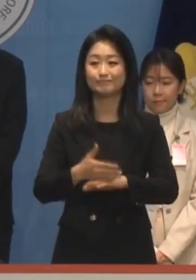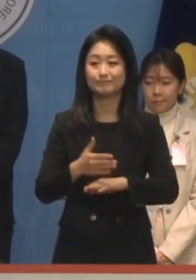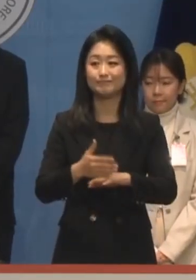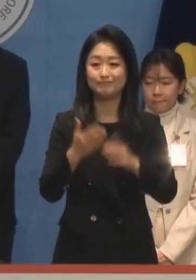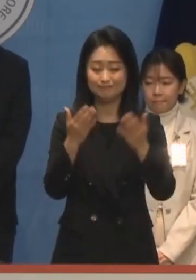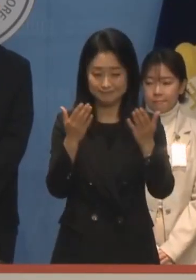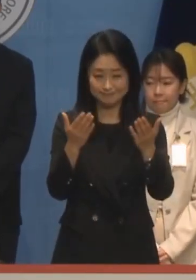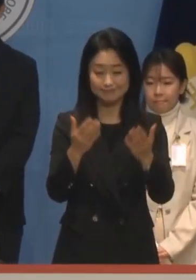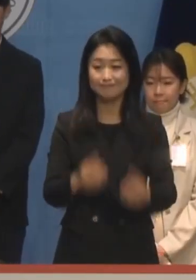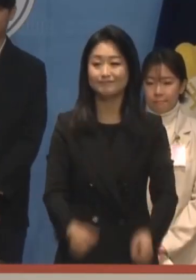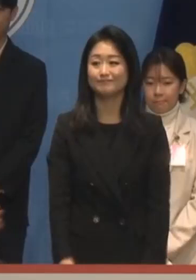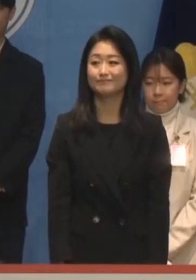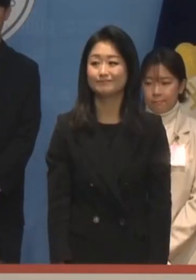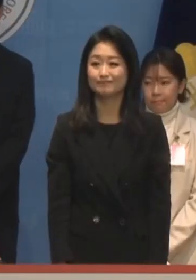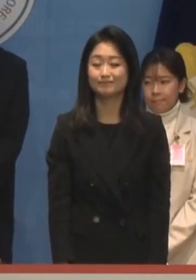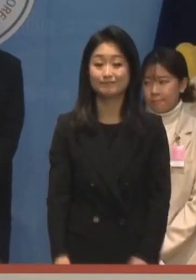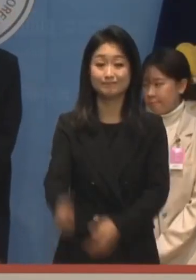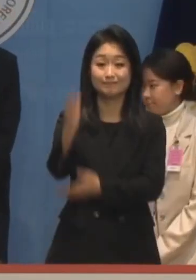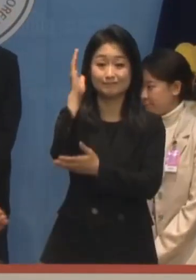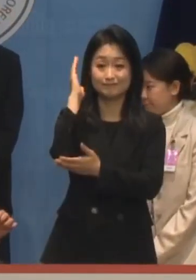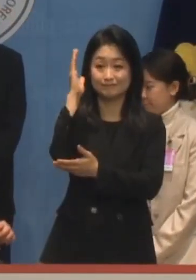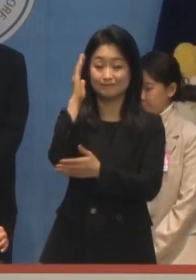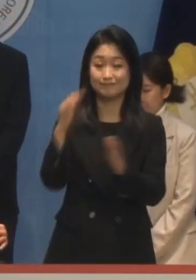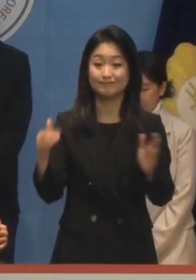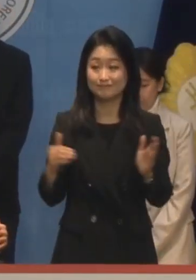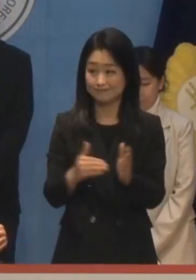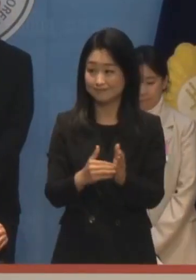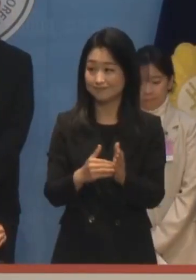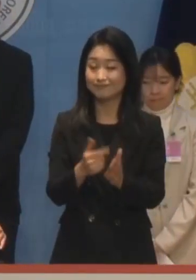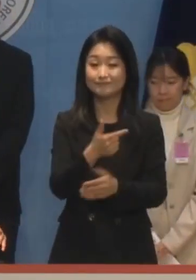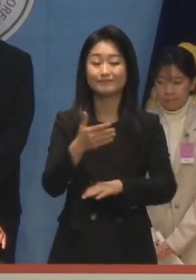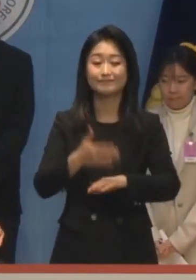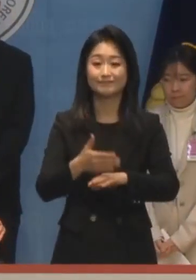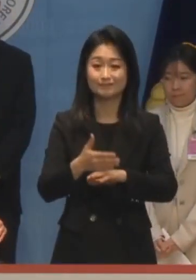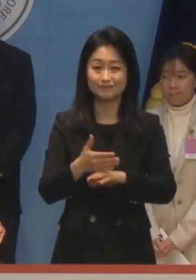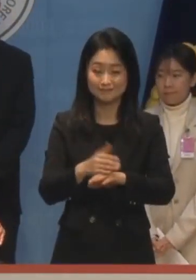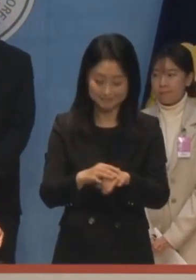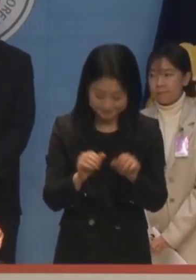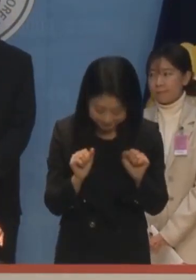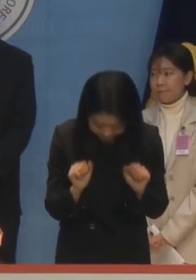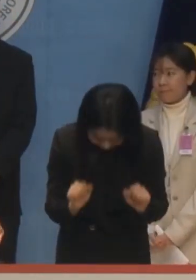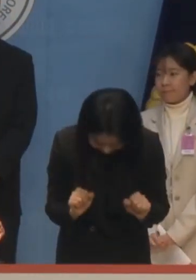감사합니다. 이상으로 오늘 기자회견을 모두 마치겠습니다. 감사합니다.